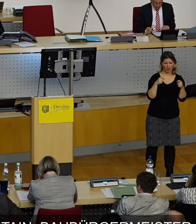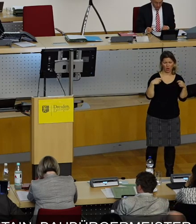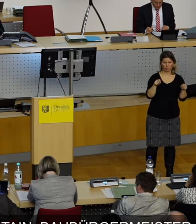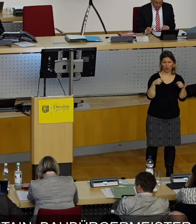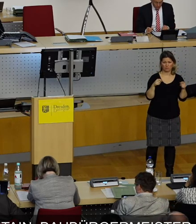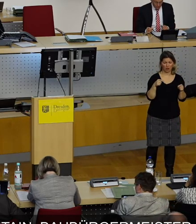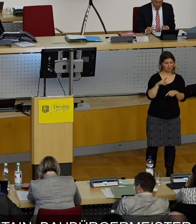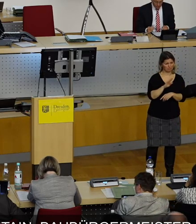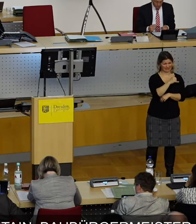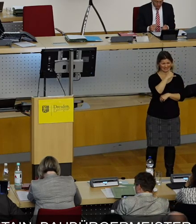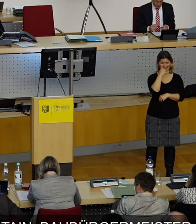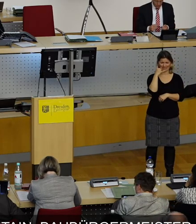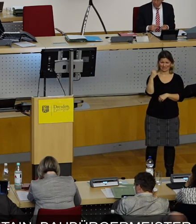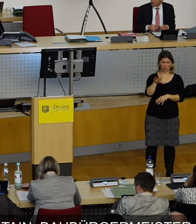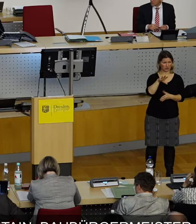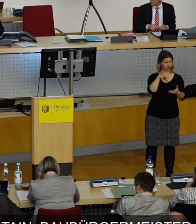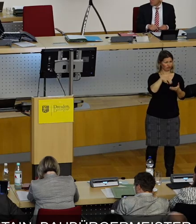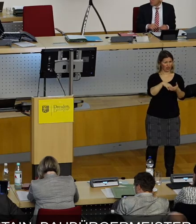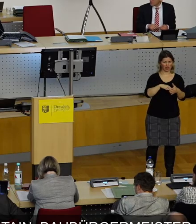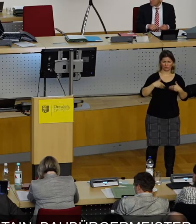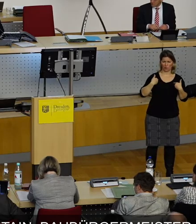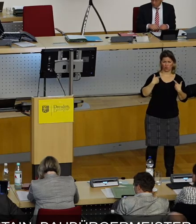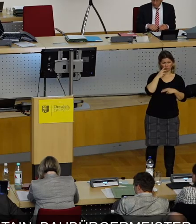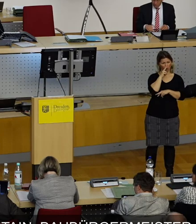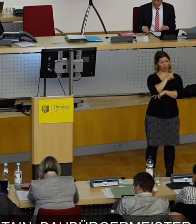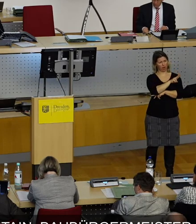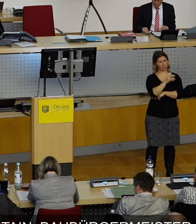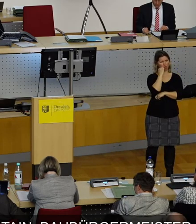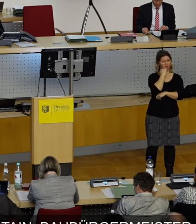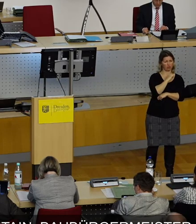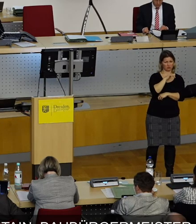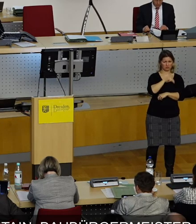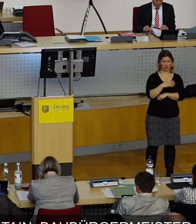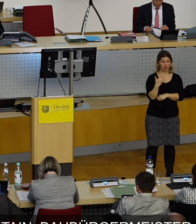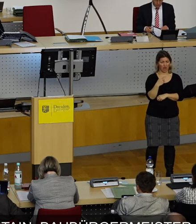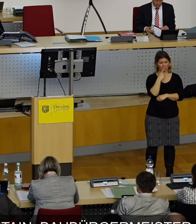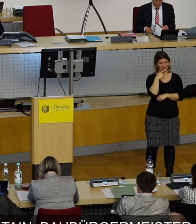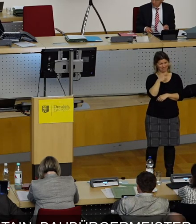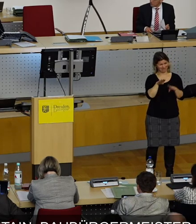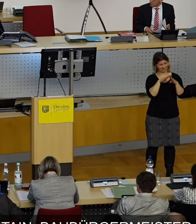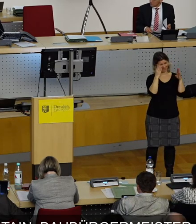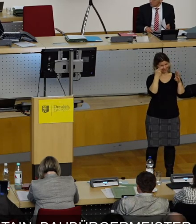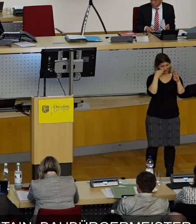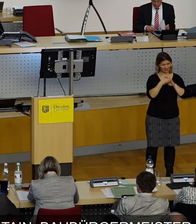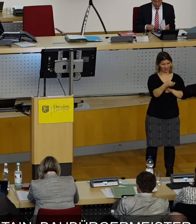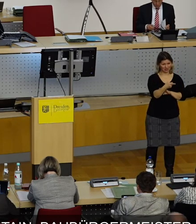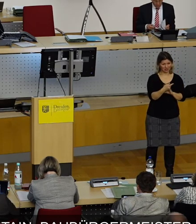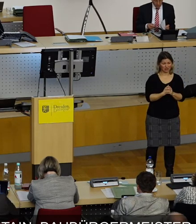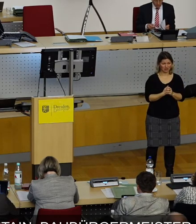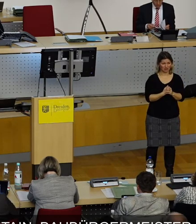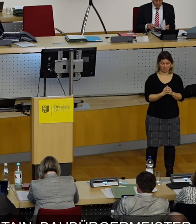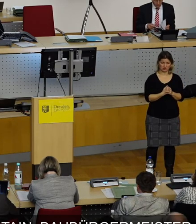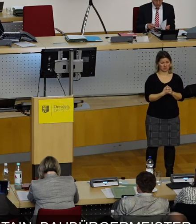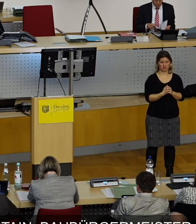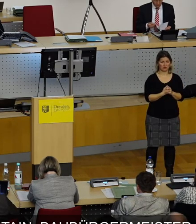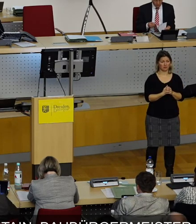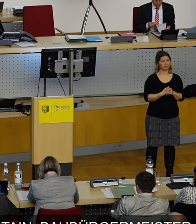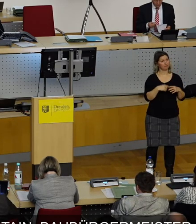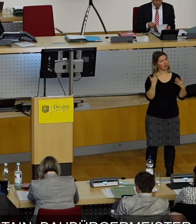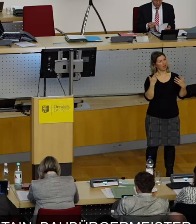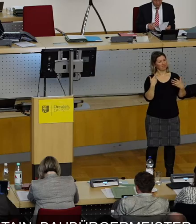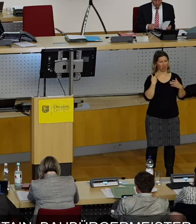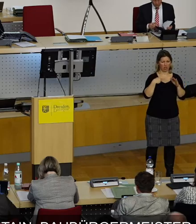die bis heute den Glanz der Stadt ausmachen, aber man muss sich auch bewusst werden, dass in diesen Gebäuden in der Regel nicht das viel zitierte Volk